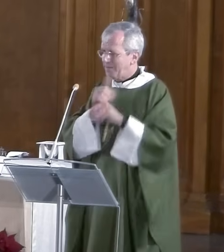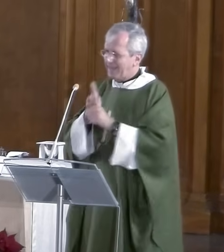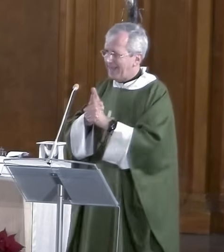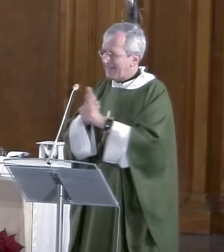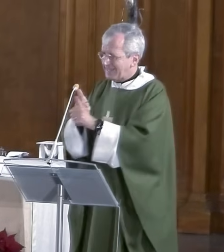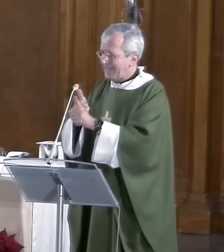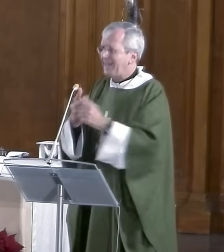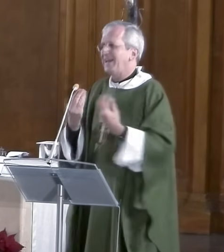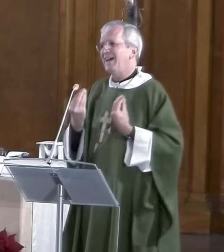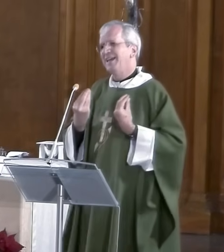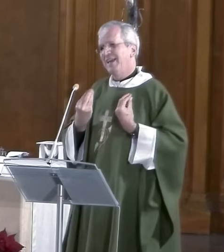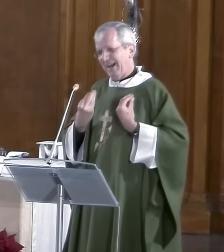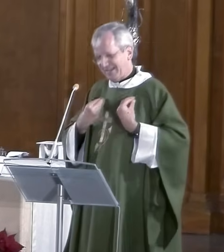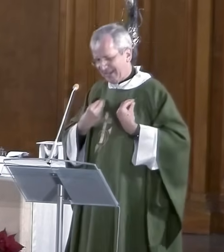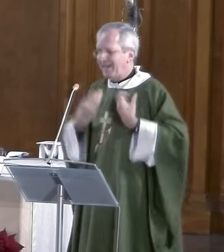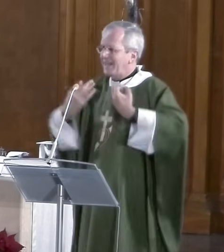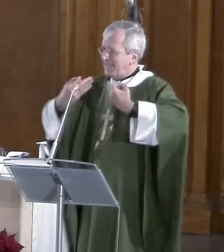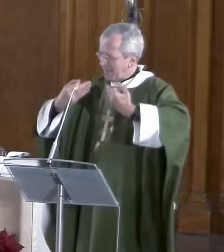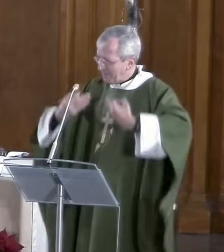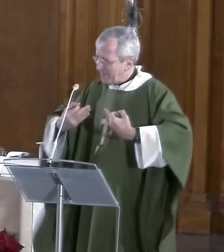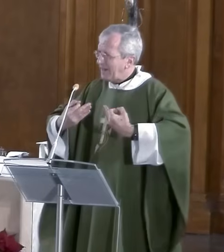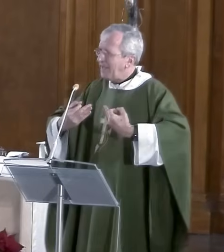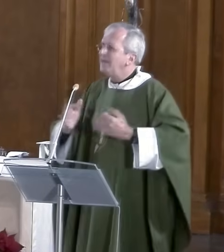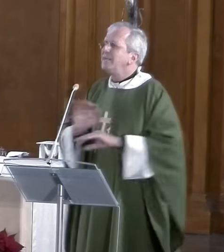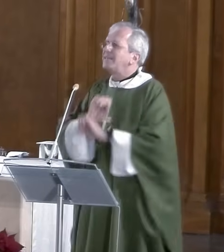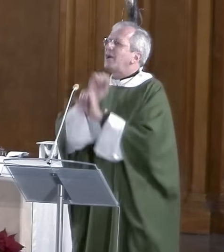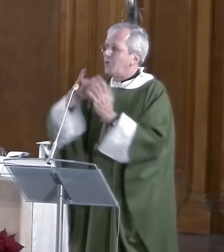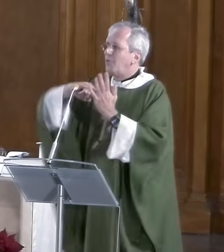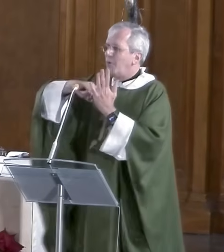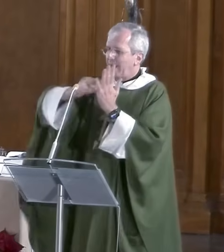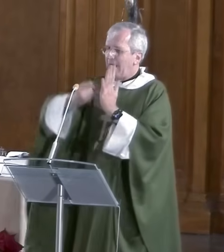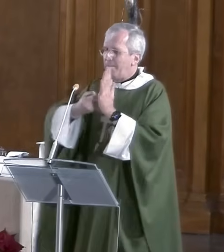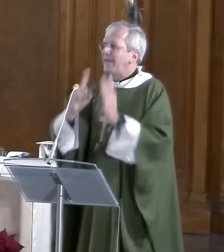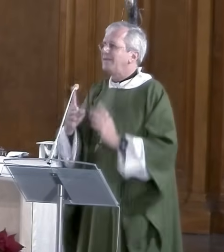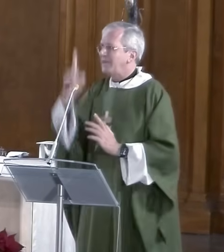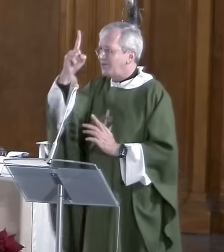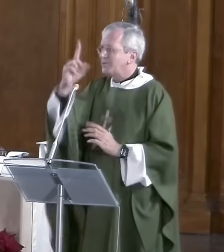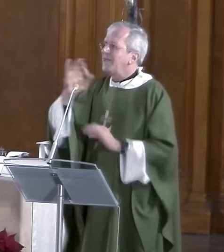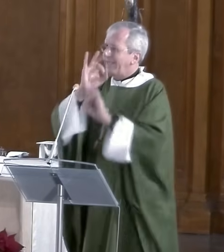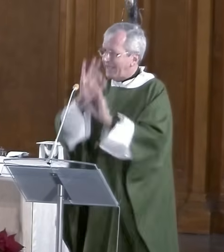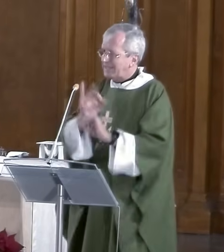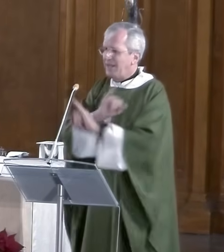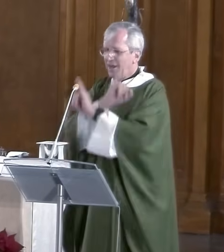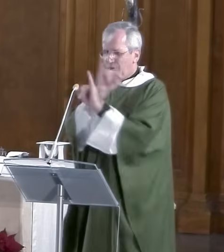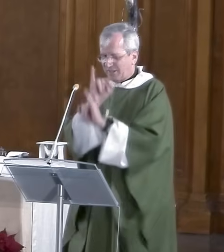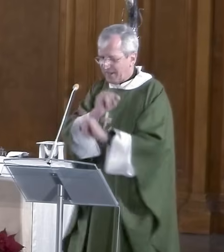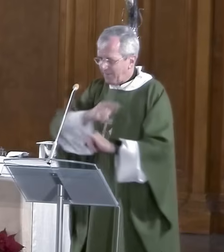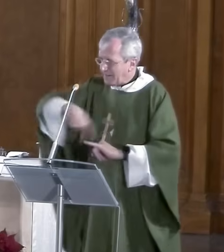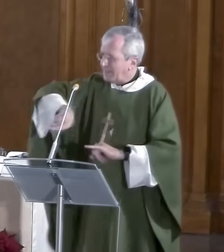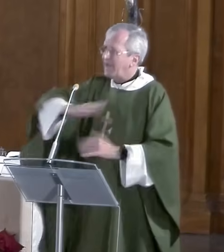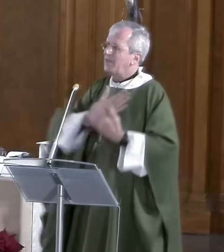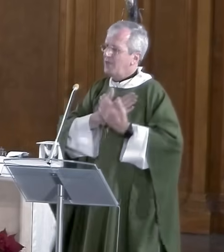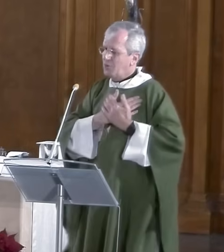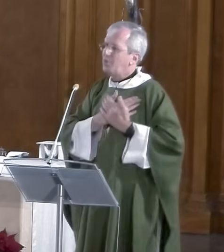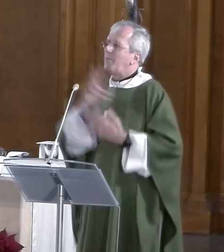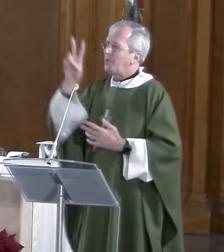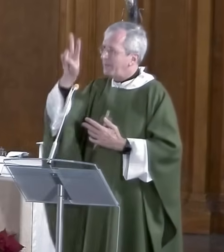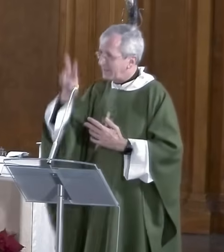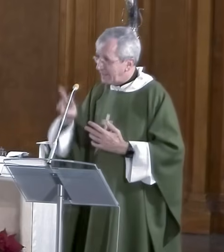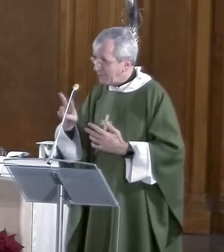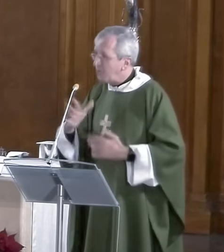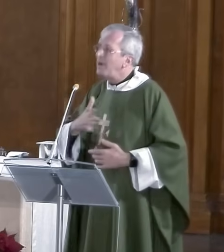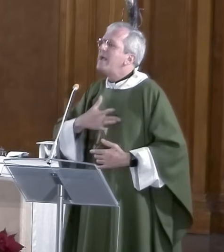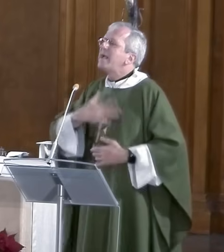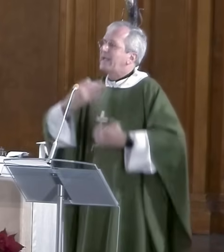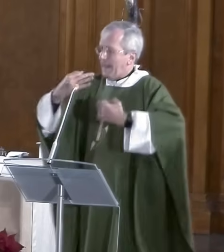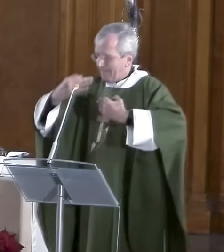nos invita a seguirla, a seguirle y a vivirla tal como el plan de Dios es nuestra felicidad y un amor